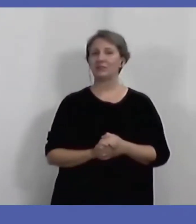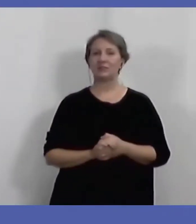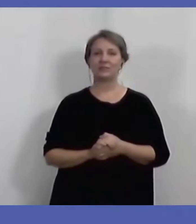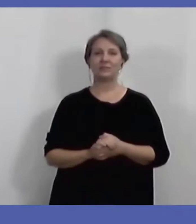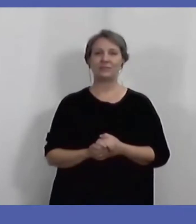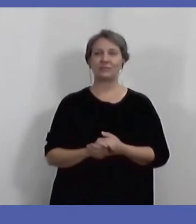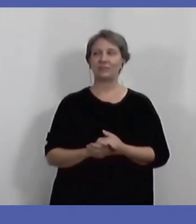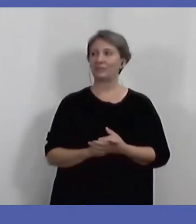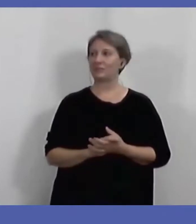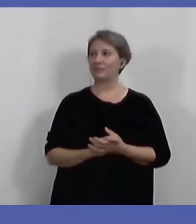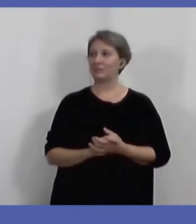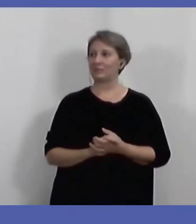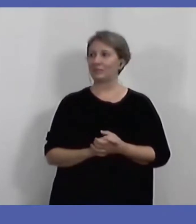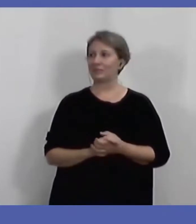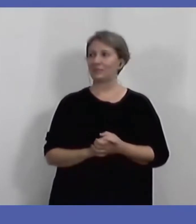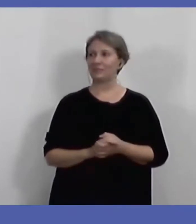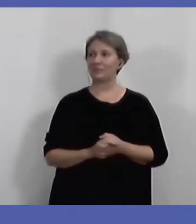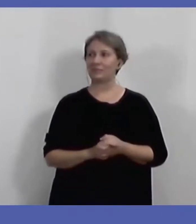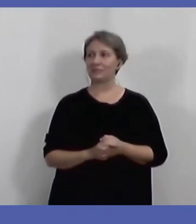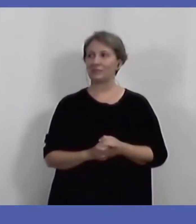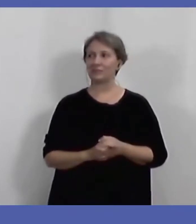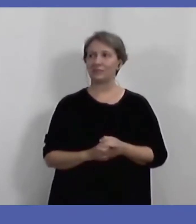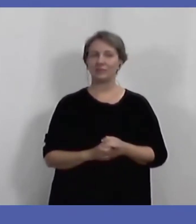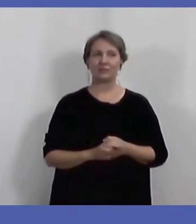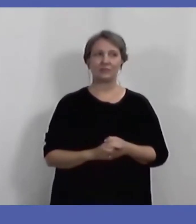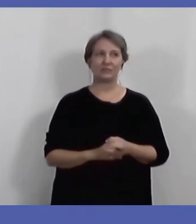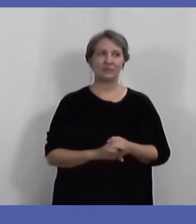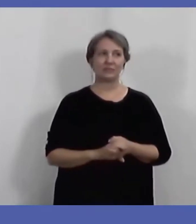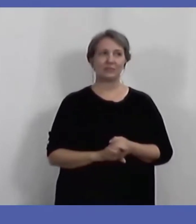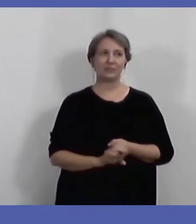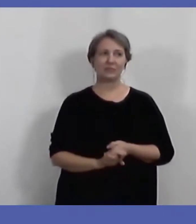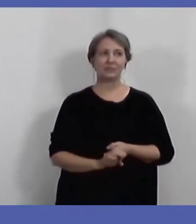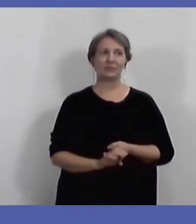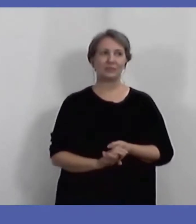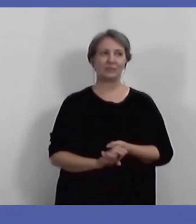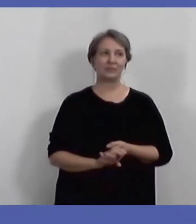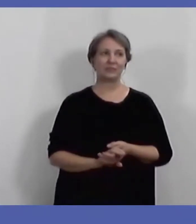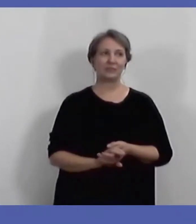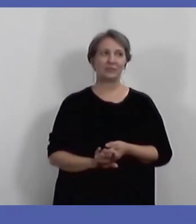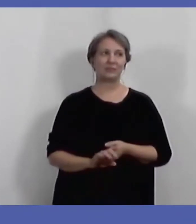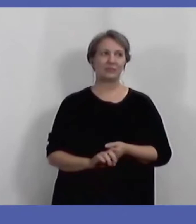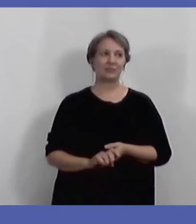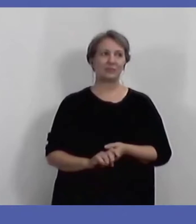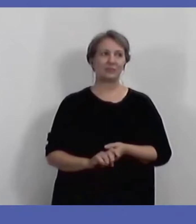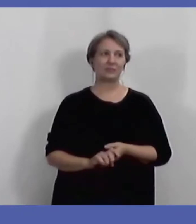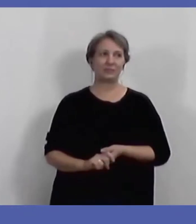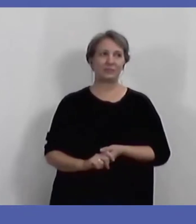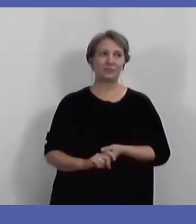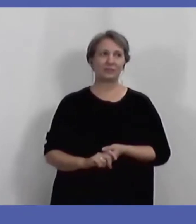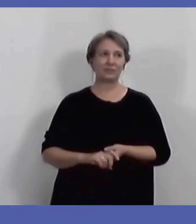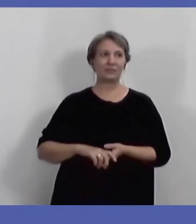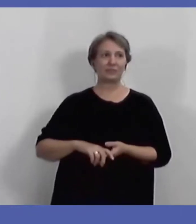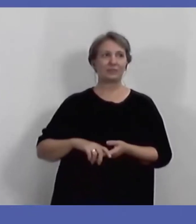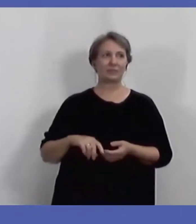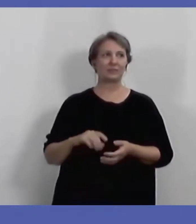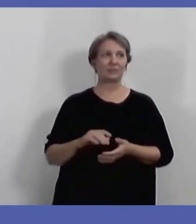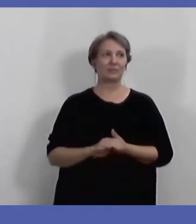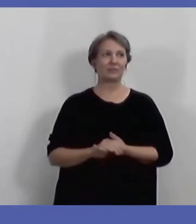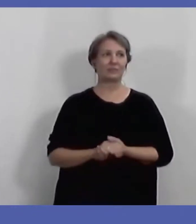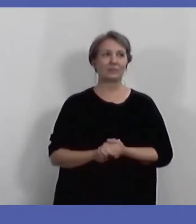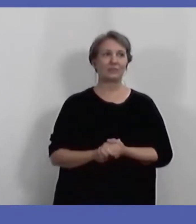homens. Olha só o poder do reino aqui, né? Então Pedro abriu a